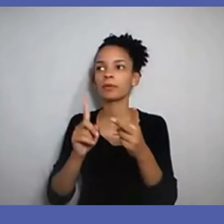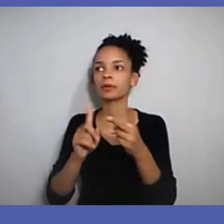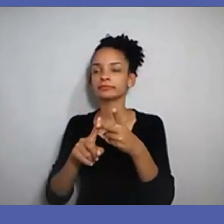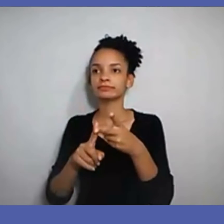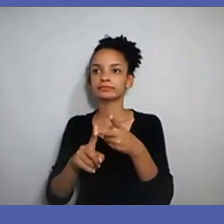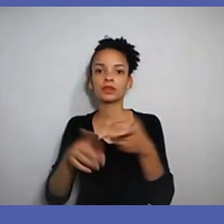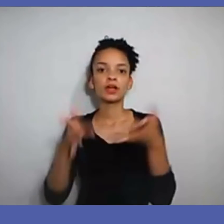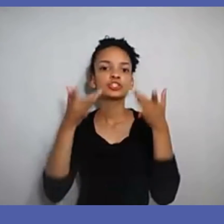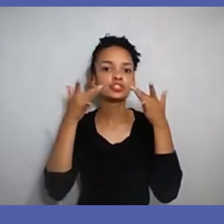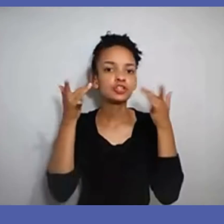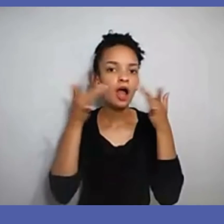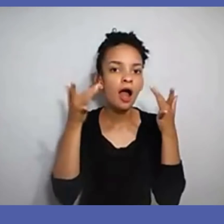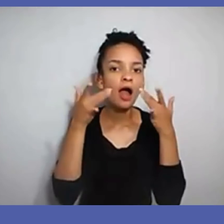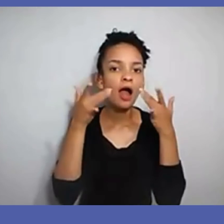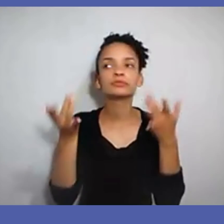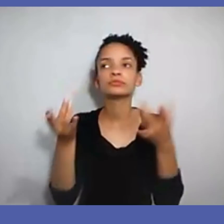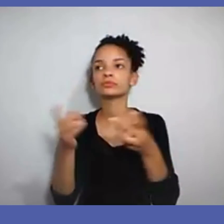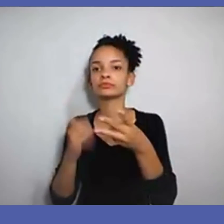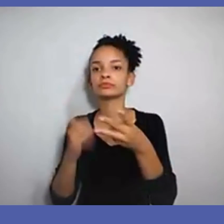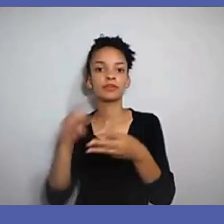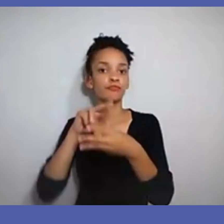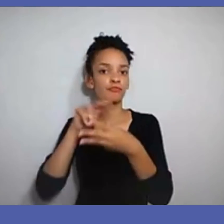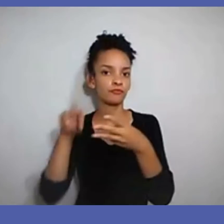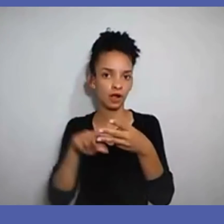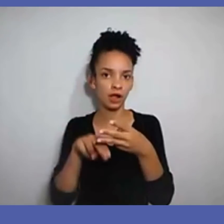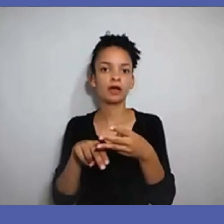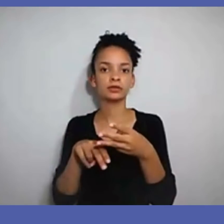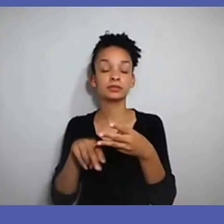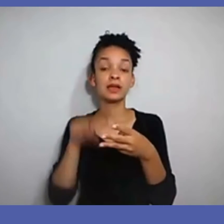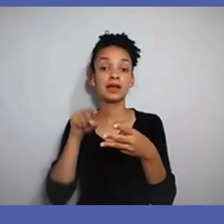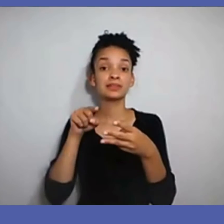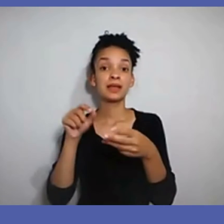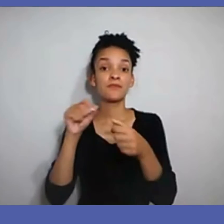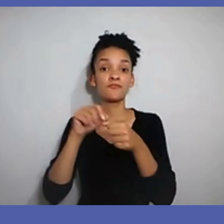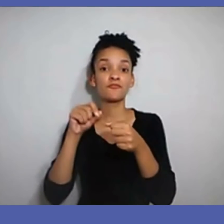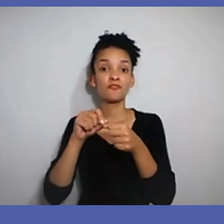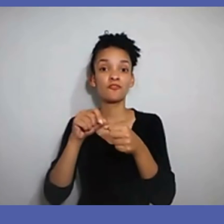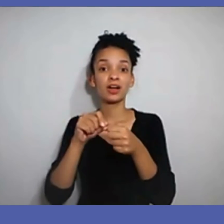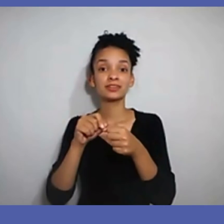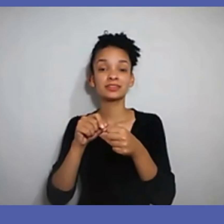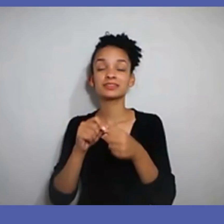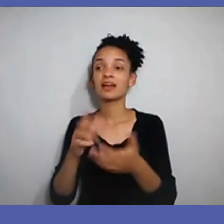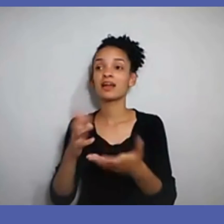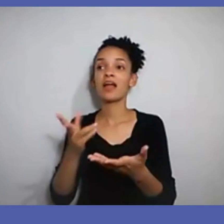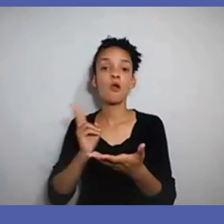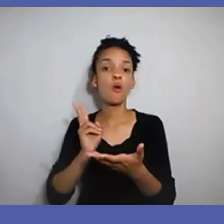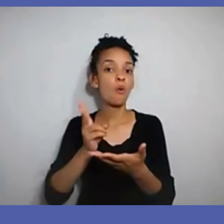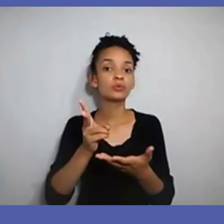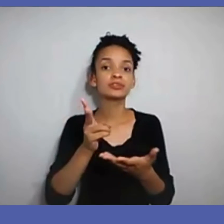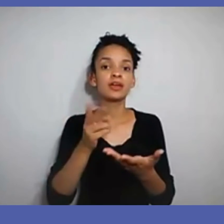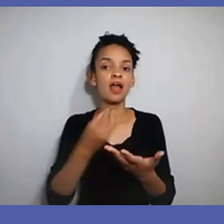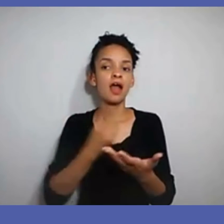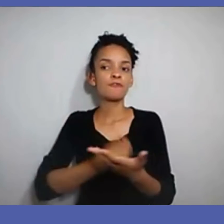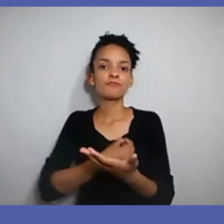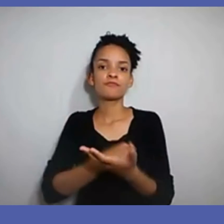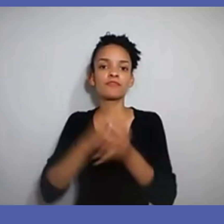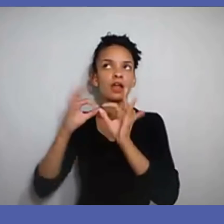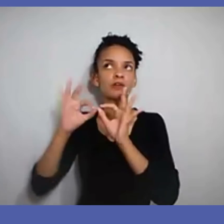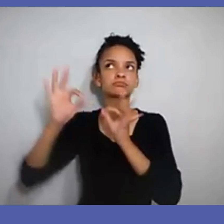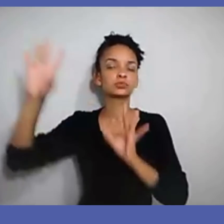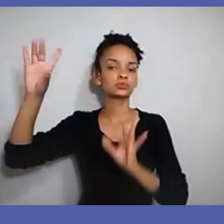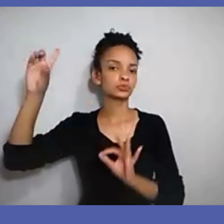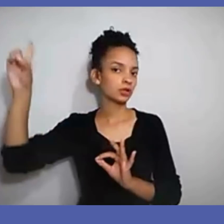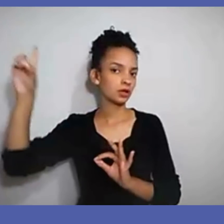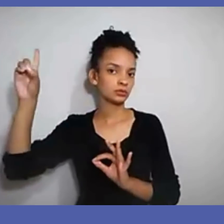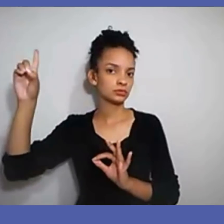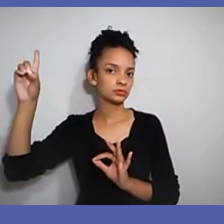indústrias, foram criadas pelo homem para poder sobreviver sem Deus. Então, a partir daí, o homem